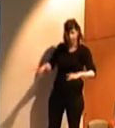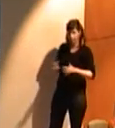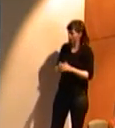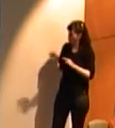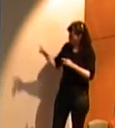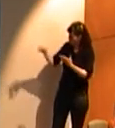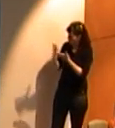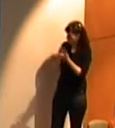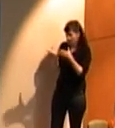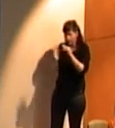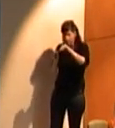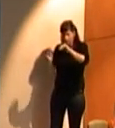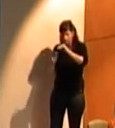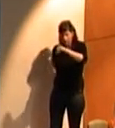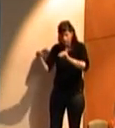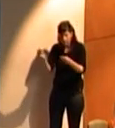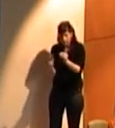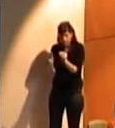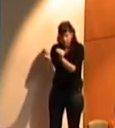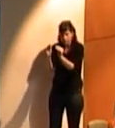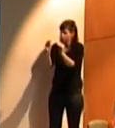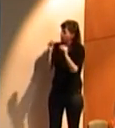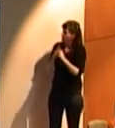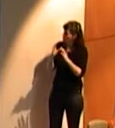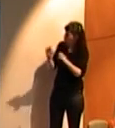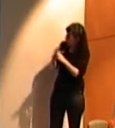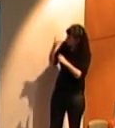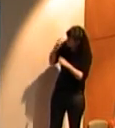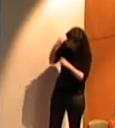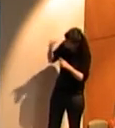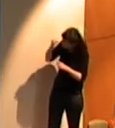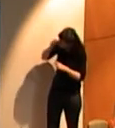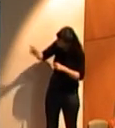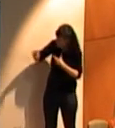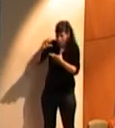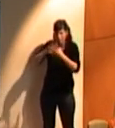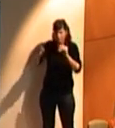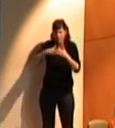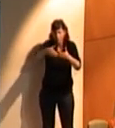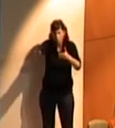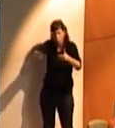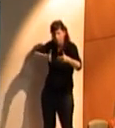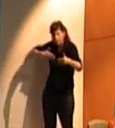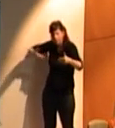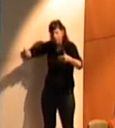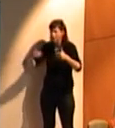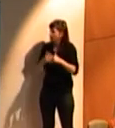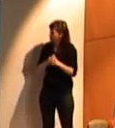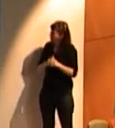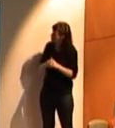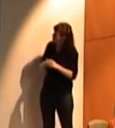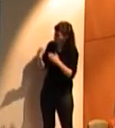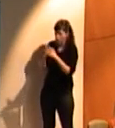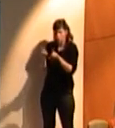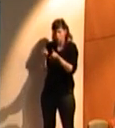des maquettes. Donc on retrouve effectivement. La dimension de la courbe, de différents matériaux et du